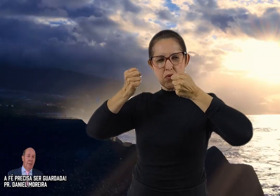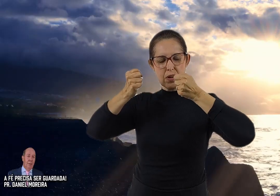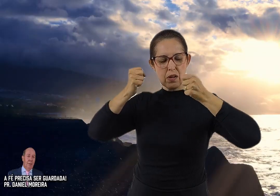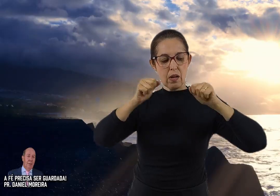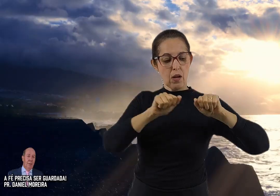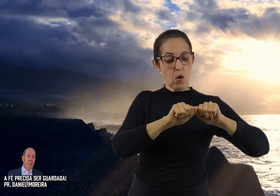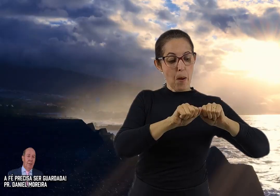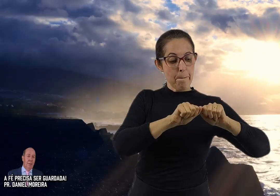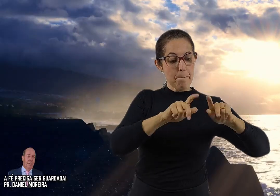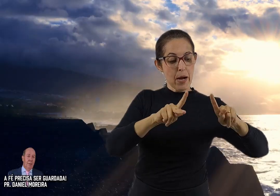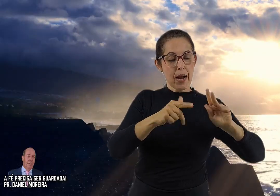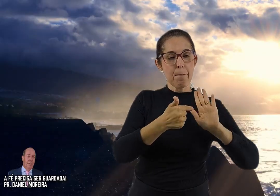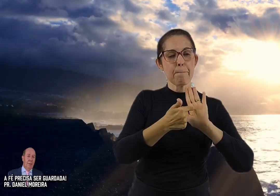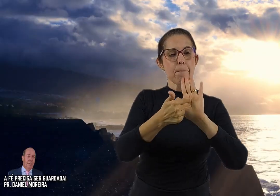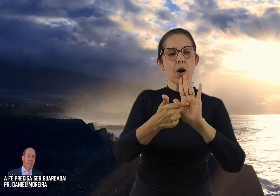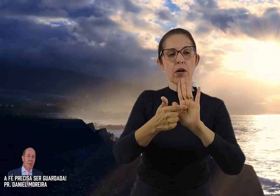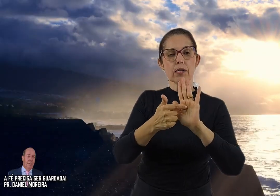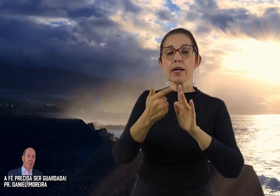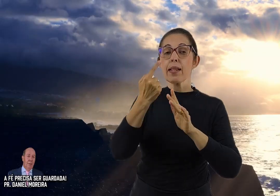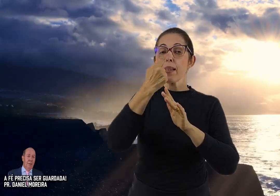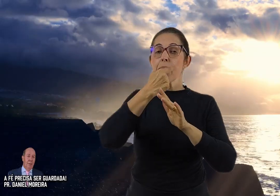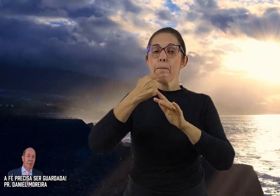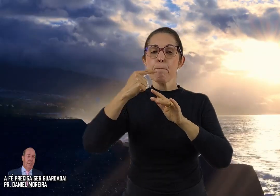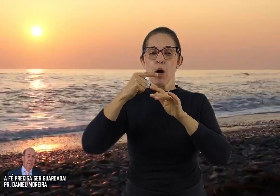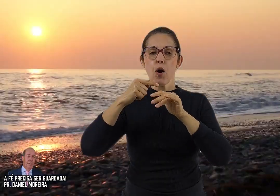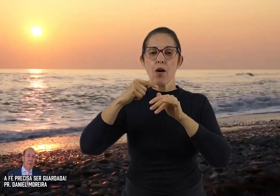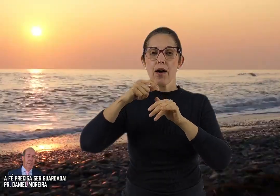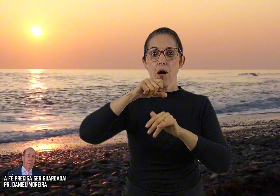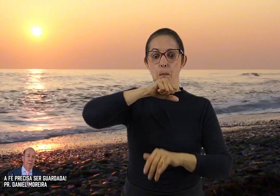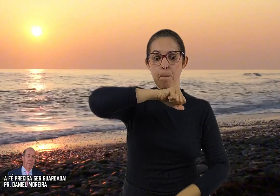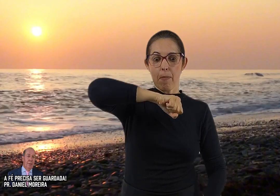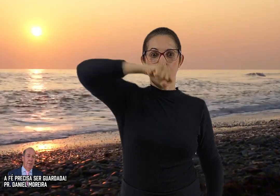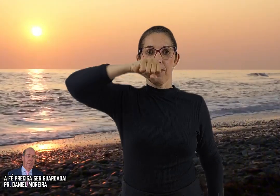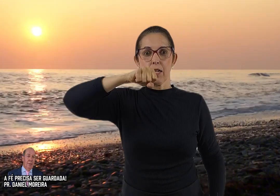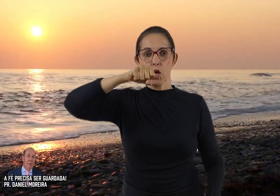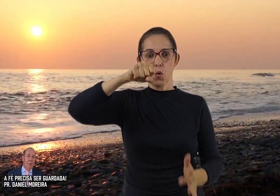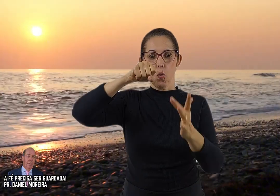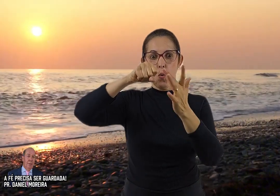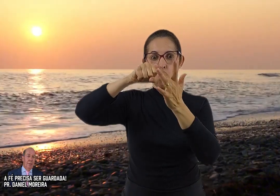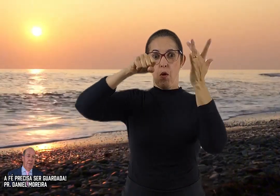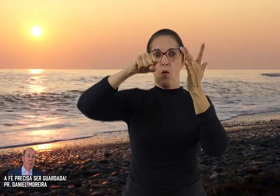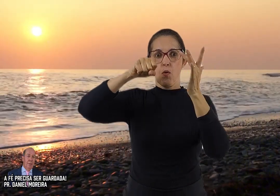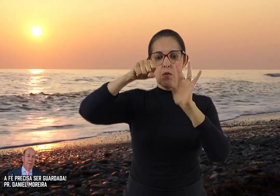sua boca sai uma espada de 2 fios, aguda.